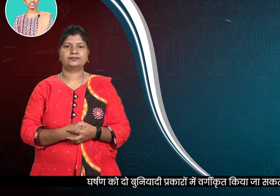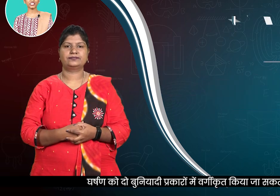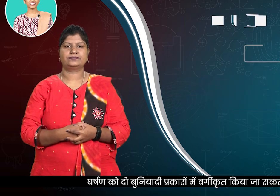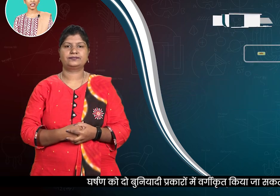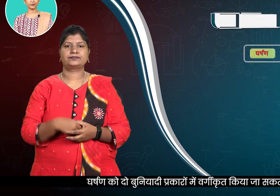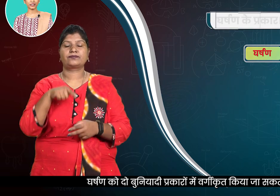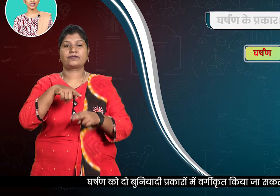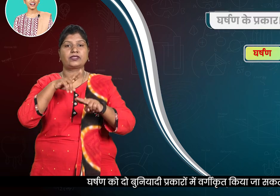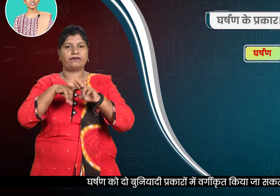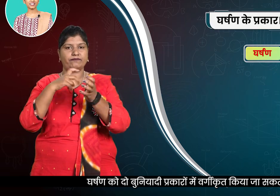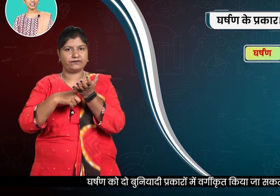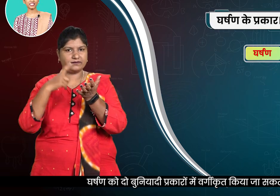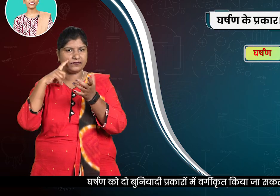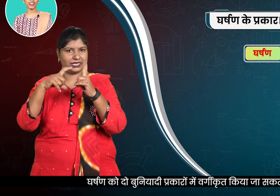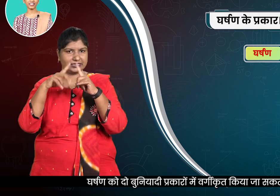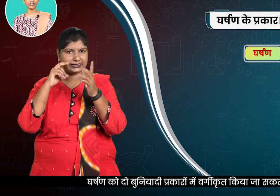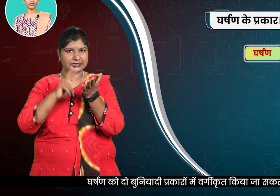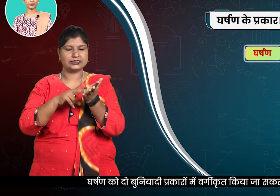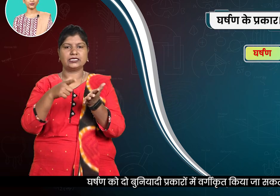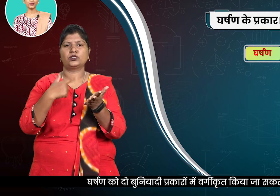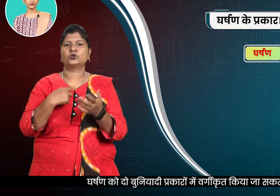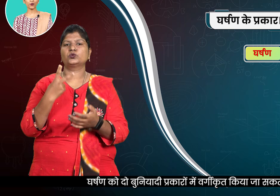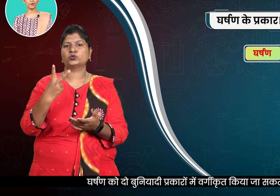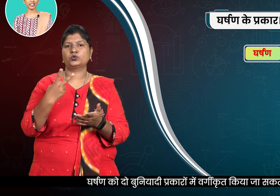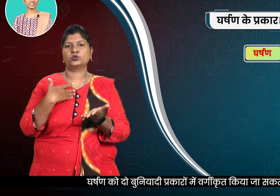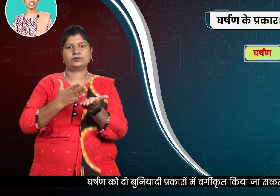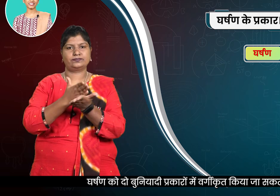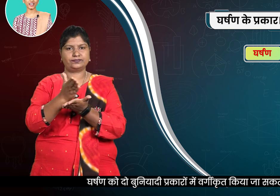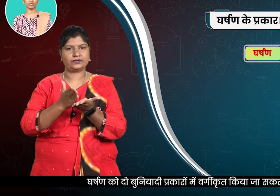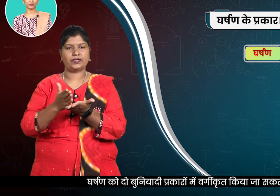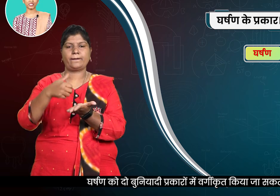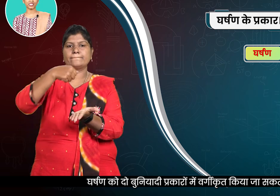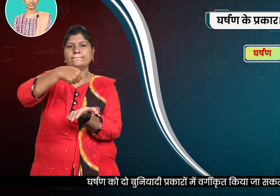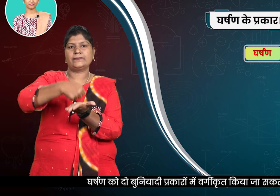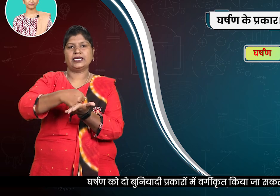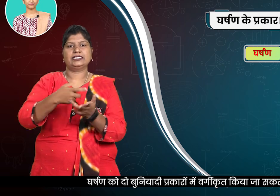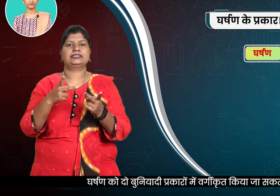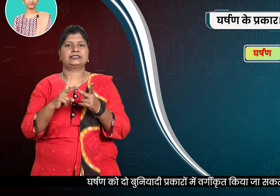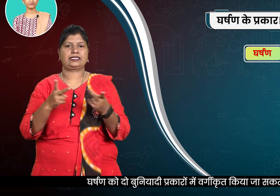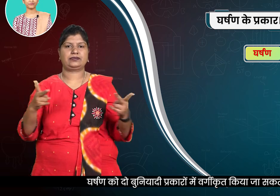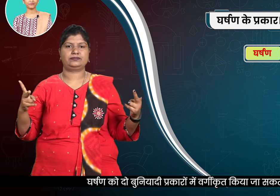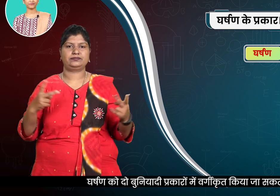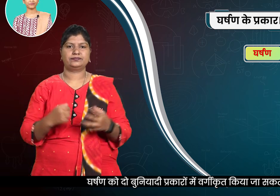घर्शन को दो बुनियादी प्रकारों में वर्गी कृत किया जा सकता है